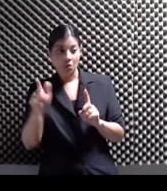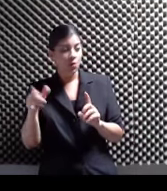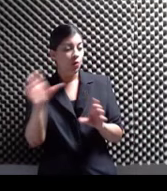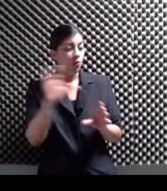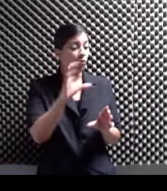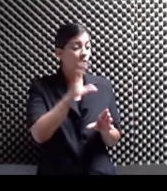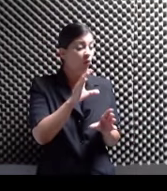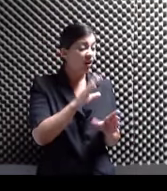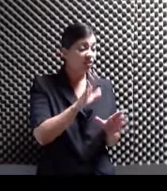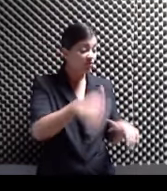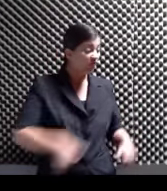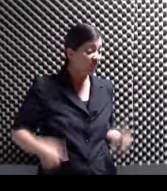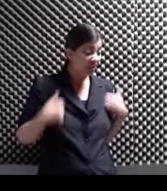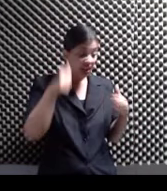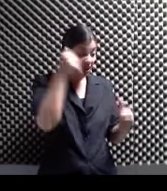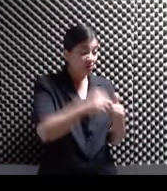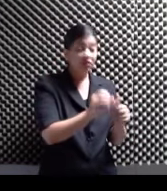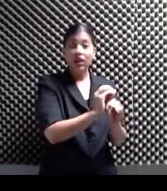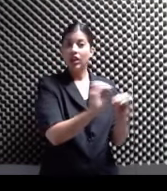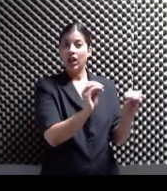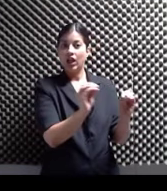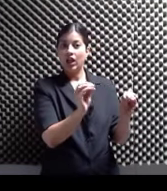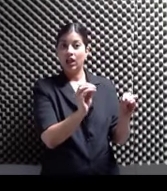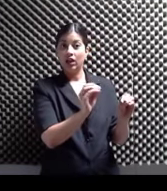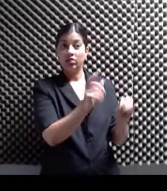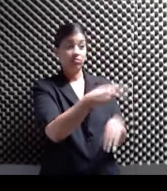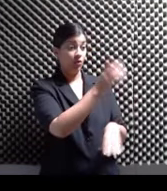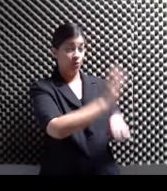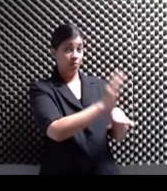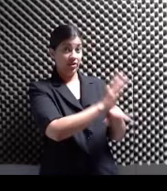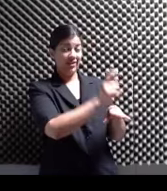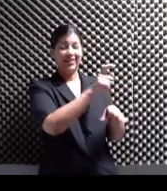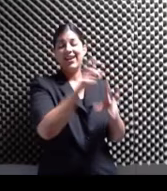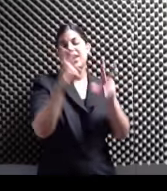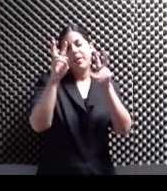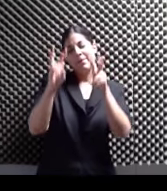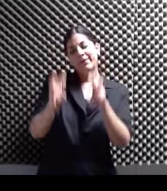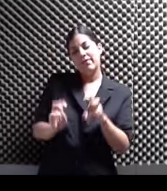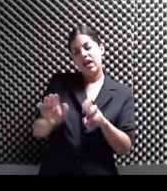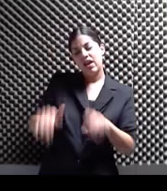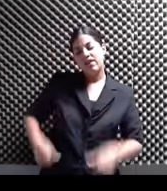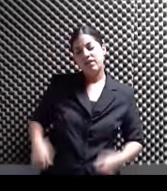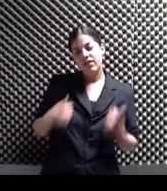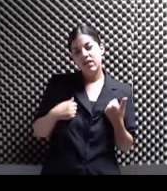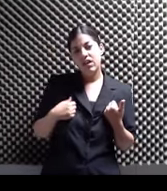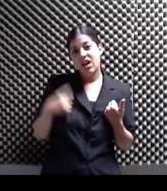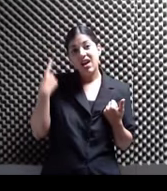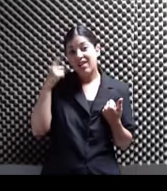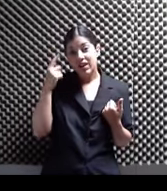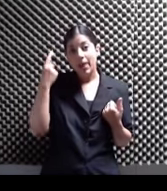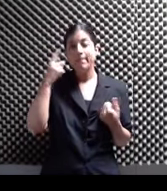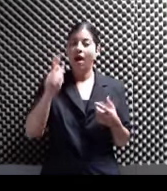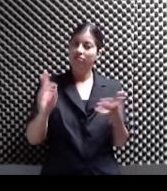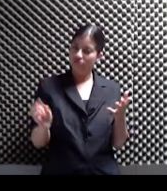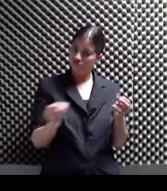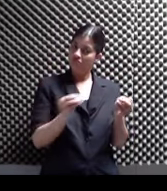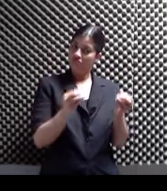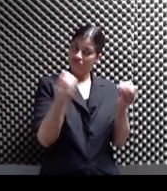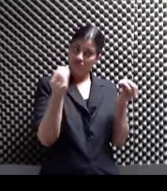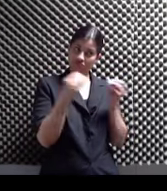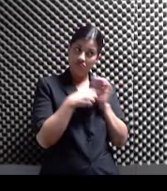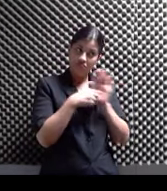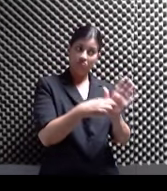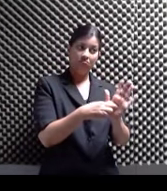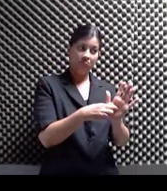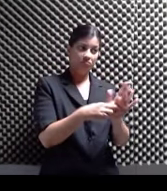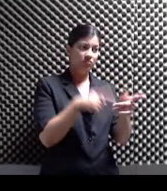no dejó ningún recuerdo, y esta compañía tiene que inventarse o investigar su vida, y eso es lo que vamos a descubrir en ese cuento. Wow. Ese es el